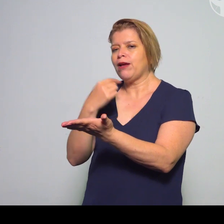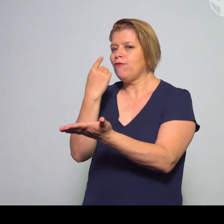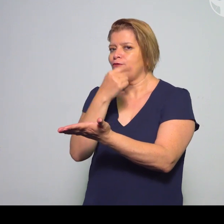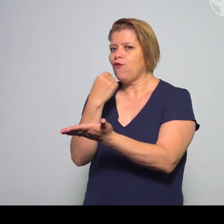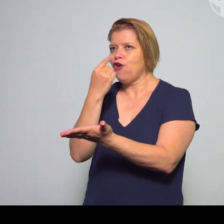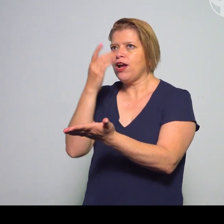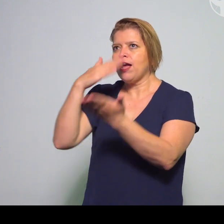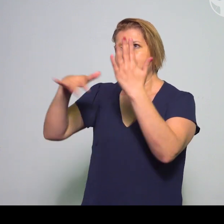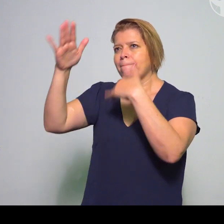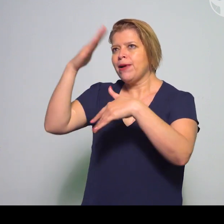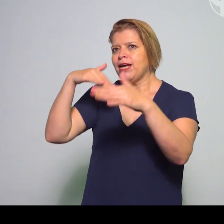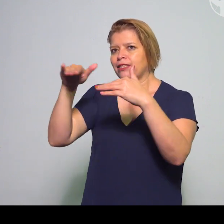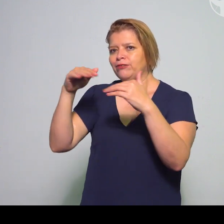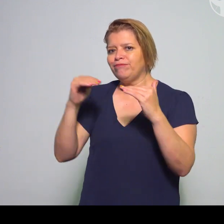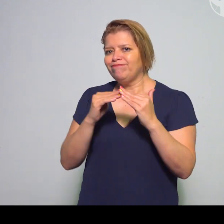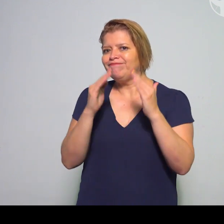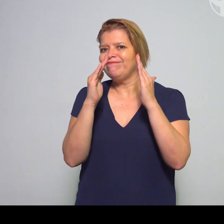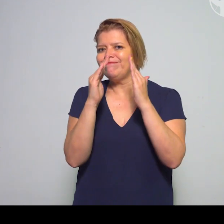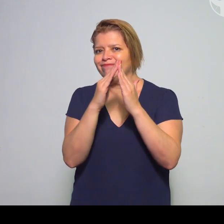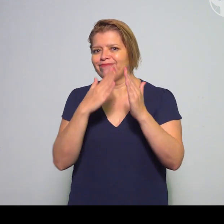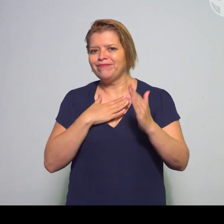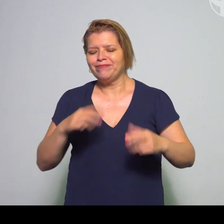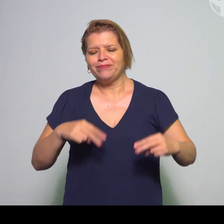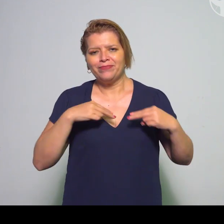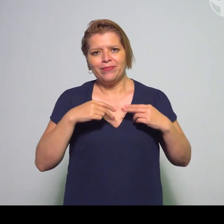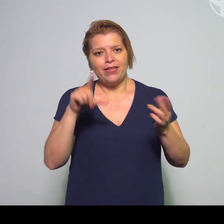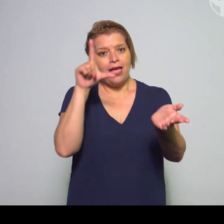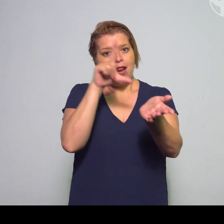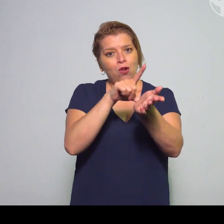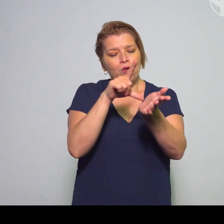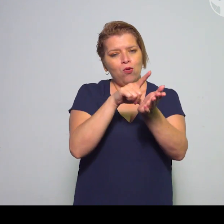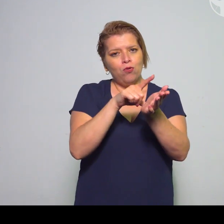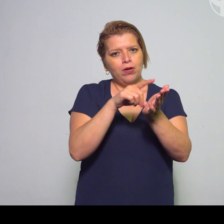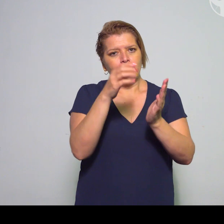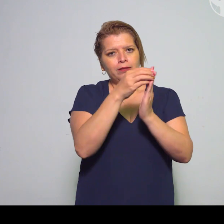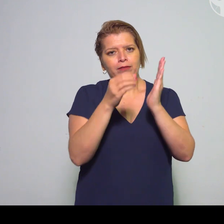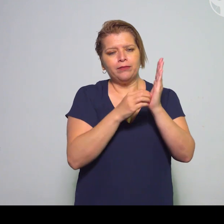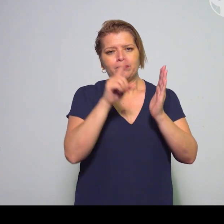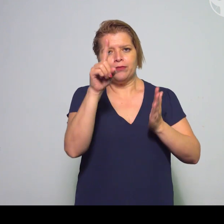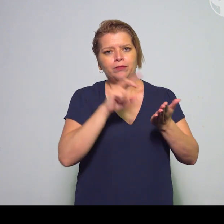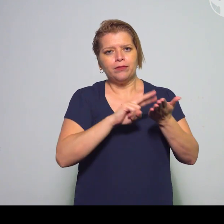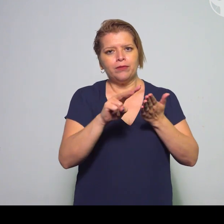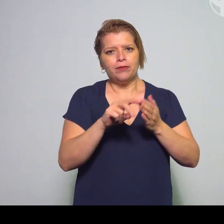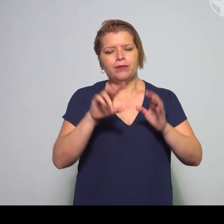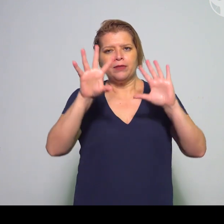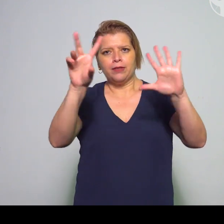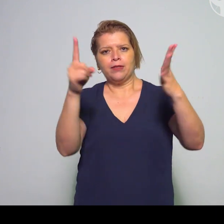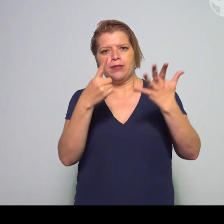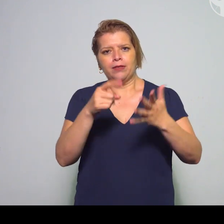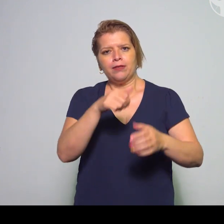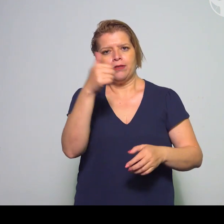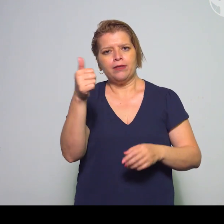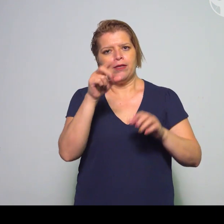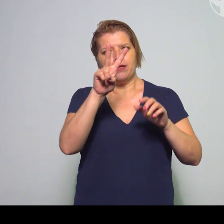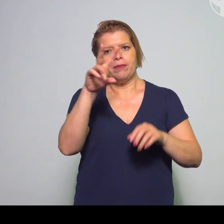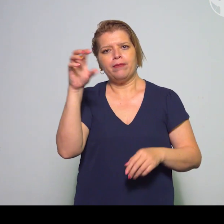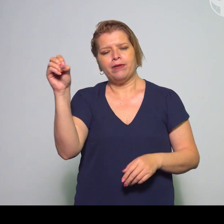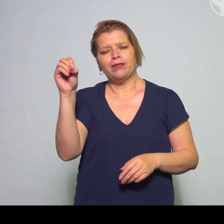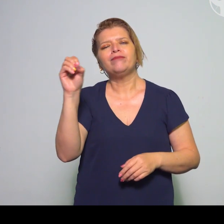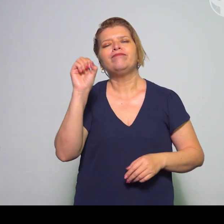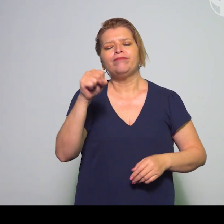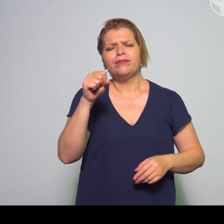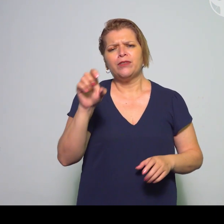restauración. Y vamos a leer ahora Lucas 1, 18 al 20 y 23 al 25. ¿Cómo podré